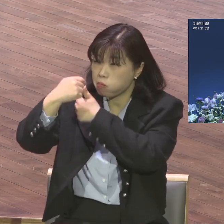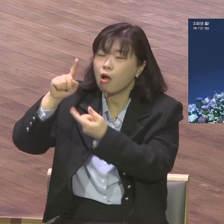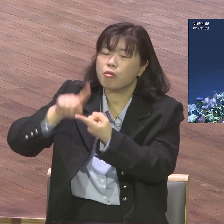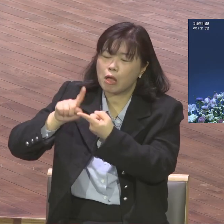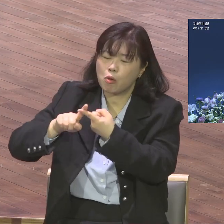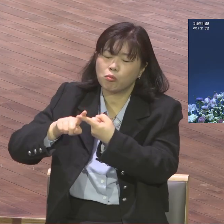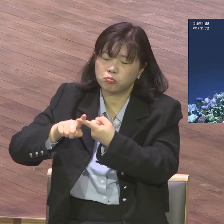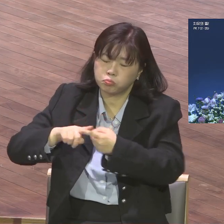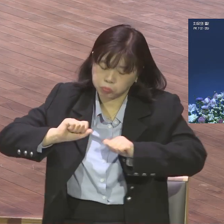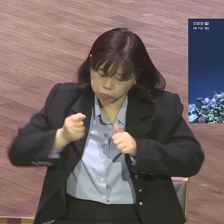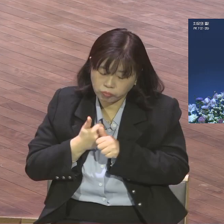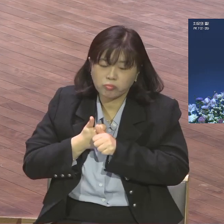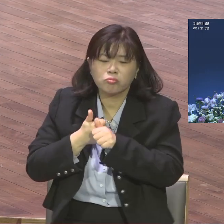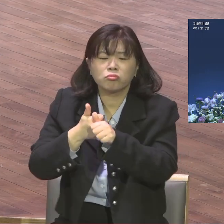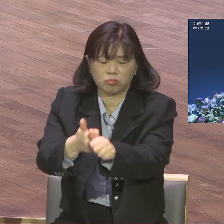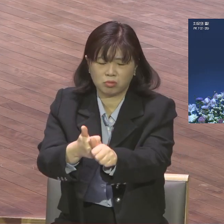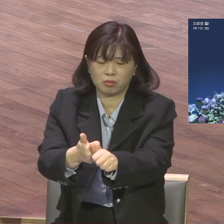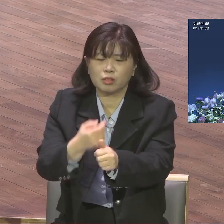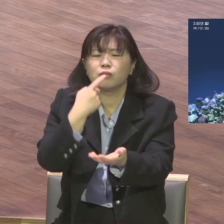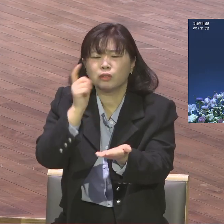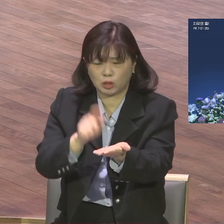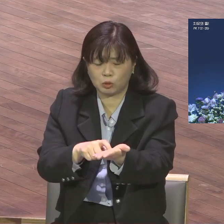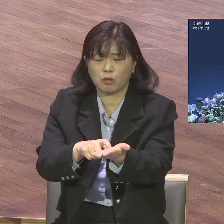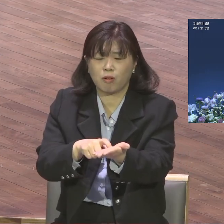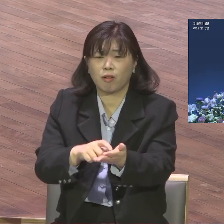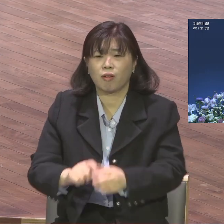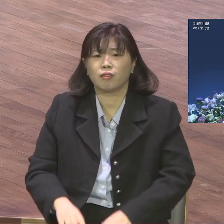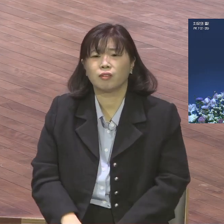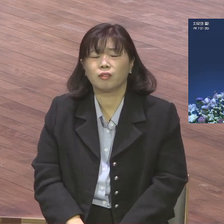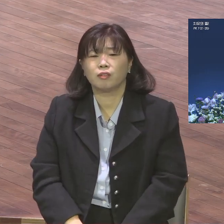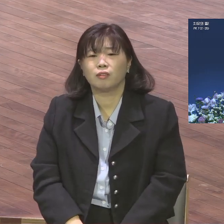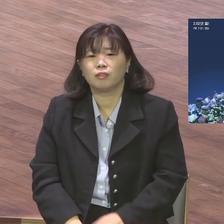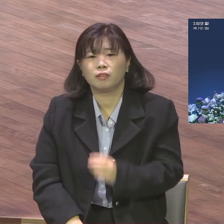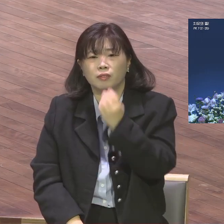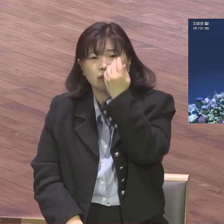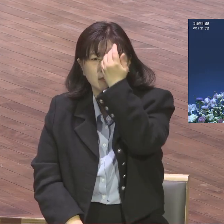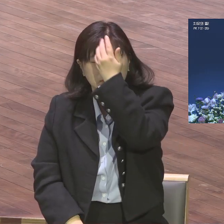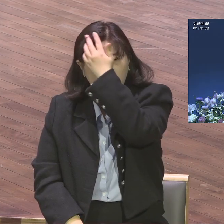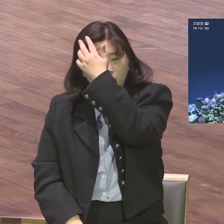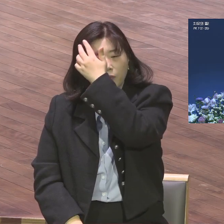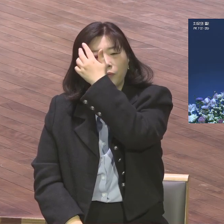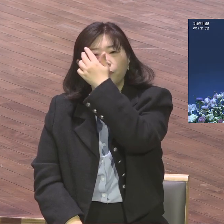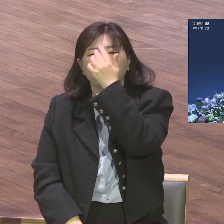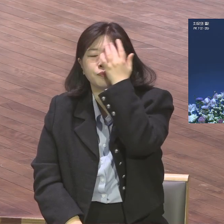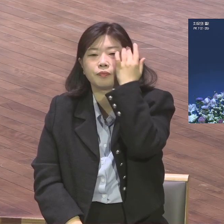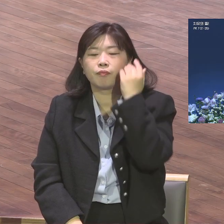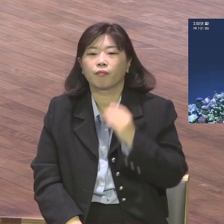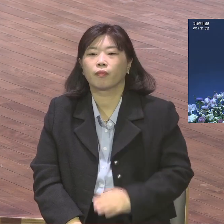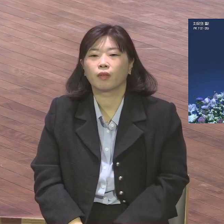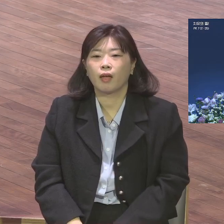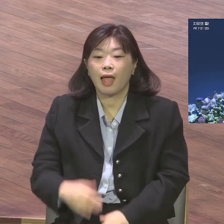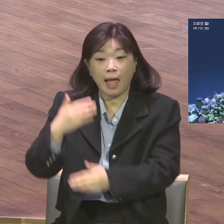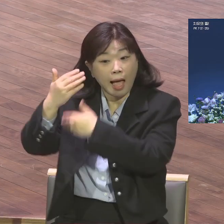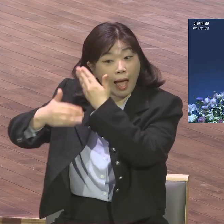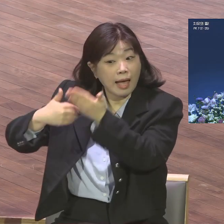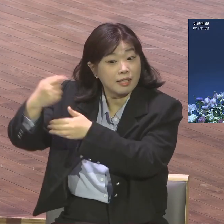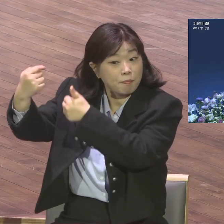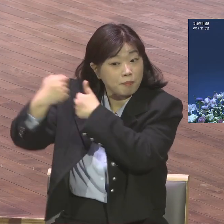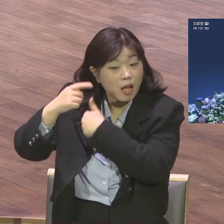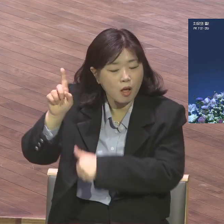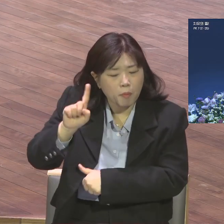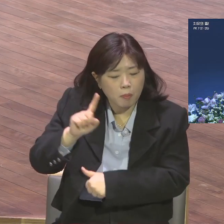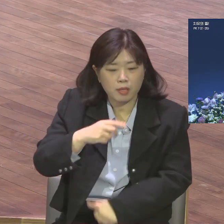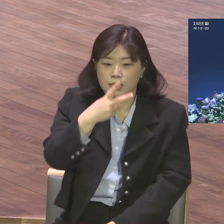하나님께서 지금 이 시대에 우리에게 이삼칠 나라 오천 종족 복음화를 명하셨습니다. 그러면